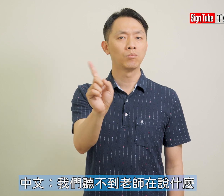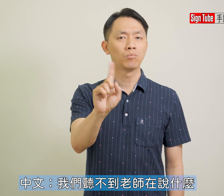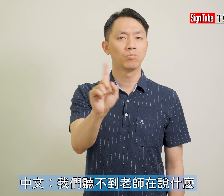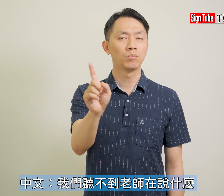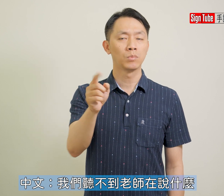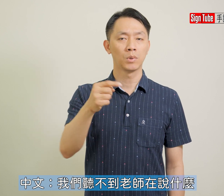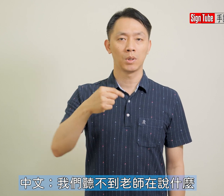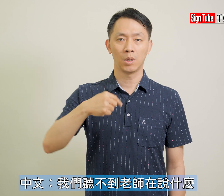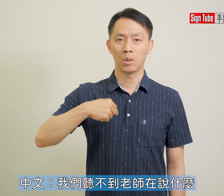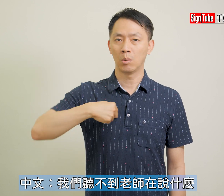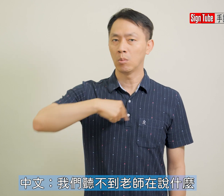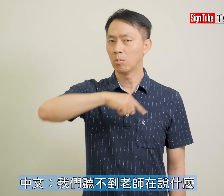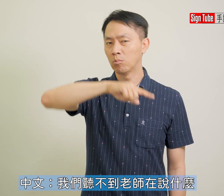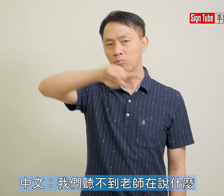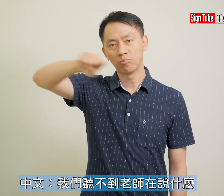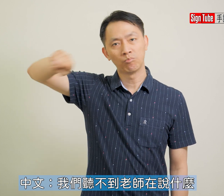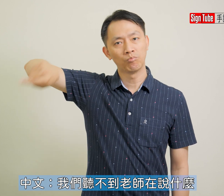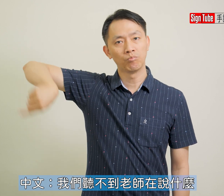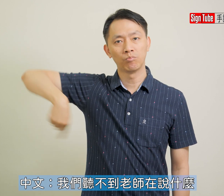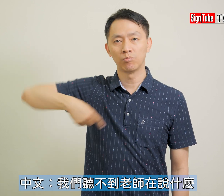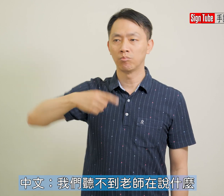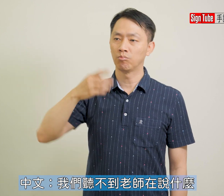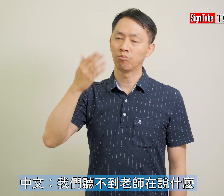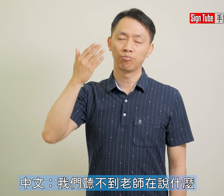思，我们听不到老师在说什么。